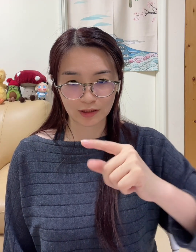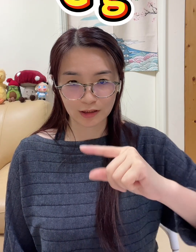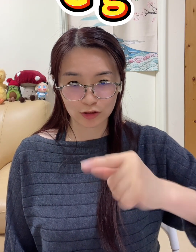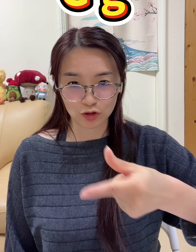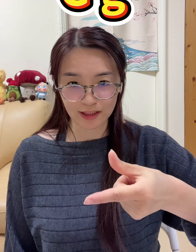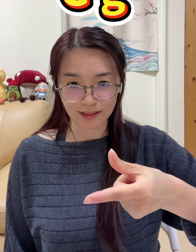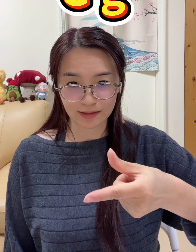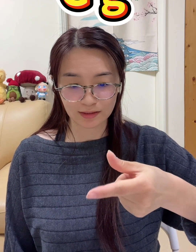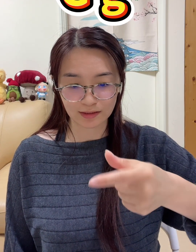G